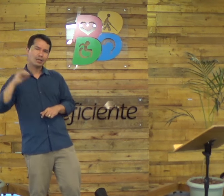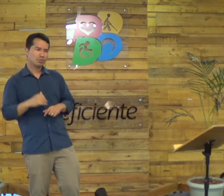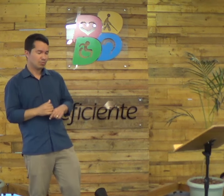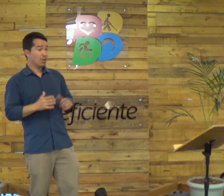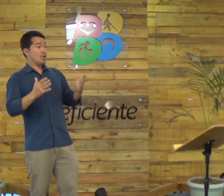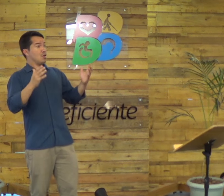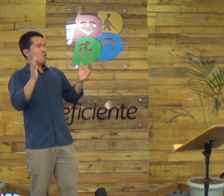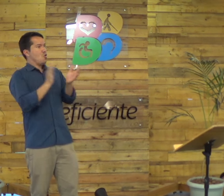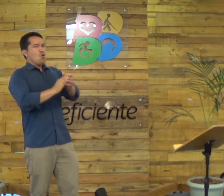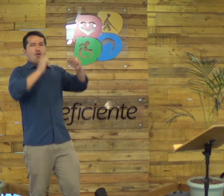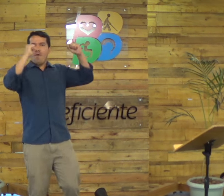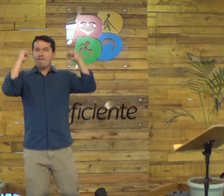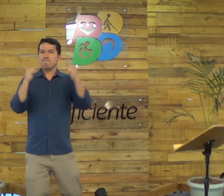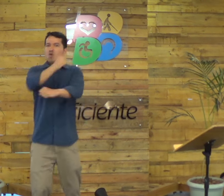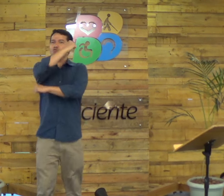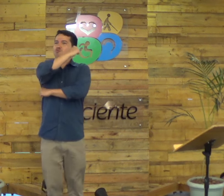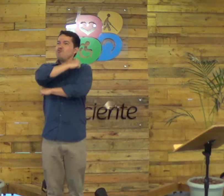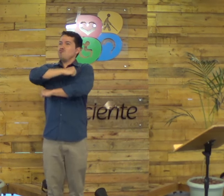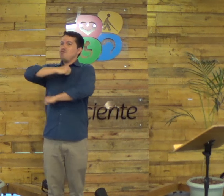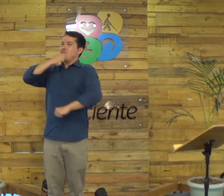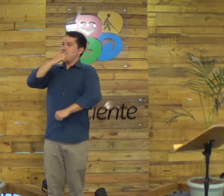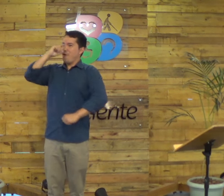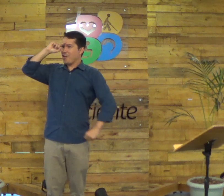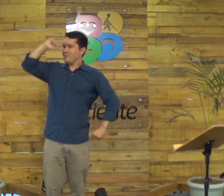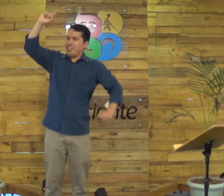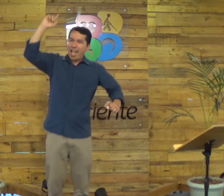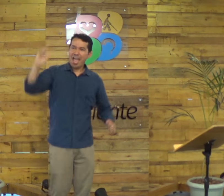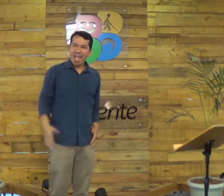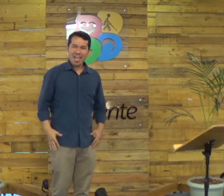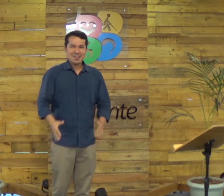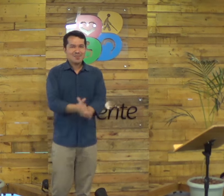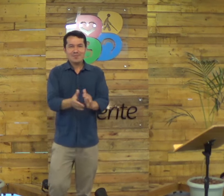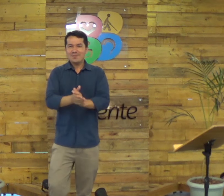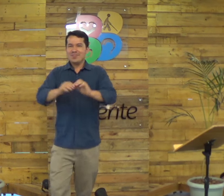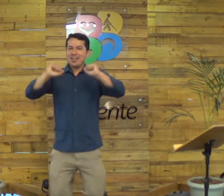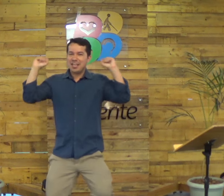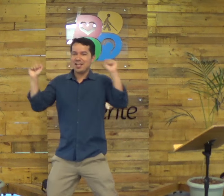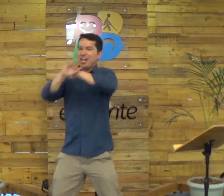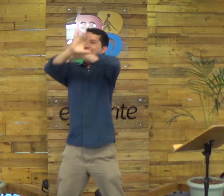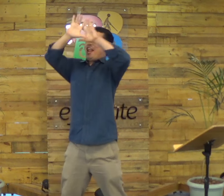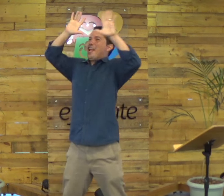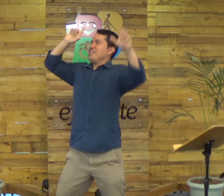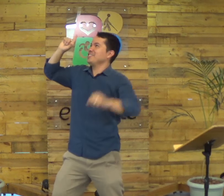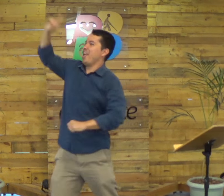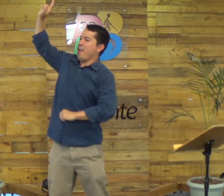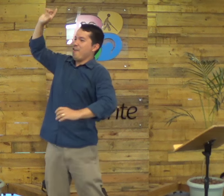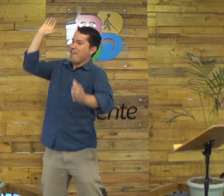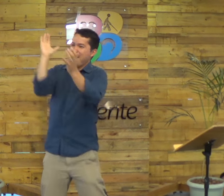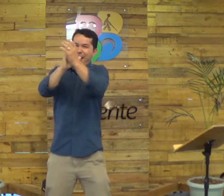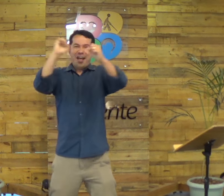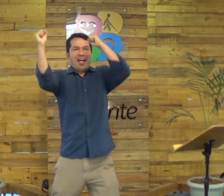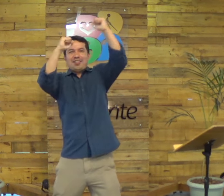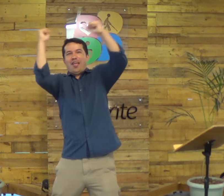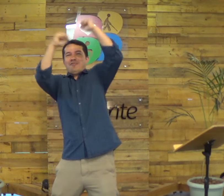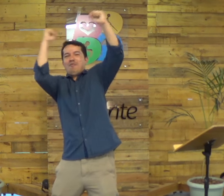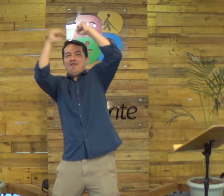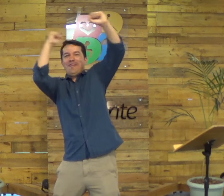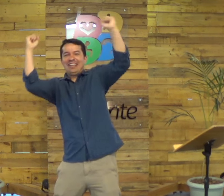coloca ele como funcionário, ah, é verdade, boa ideia, vamos colocar como funcionário, glória a Deus, que legal,